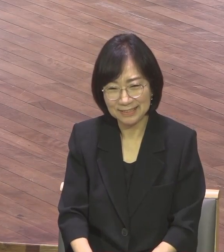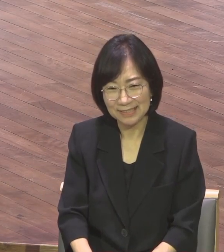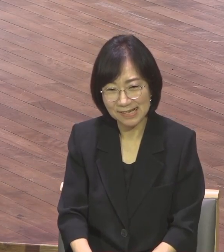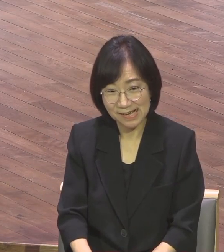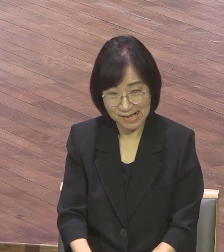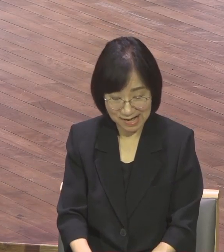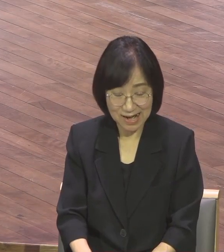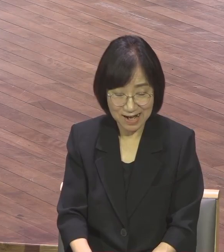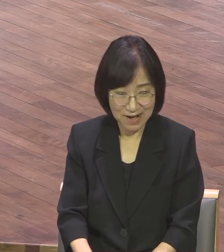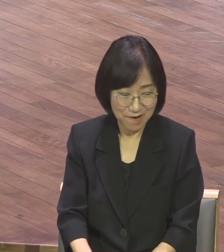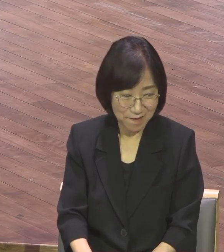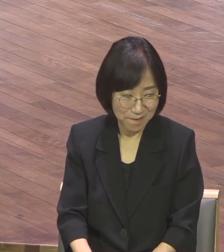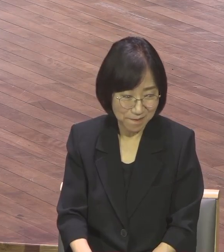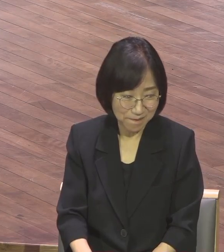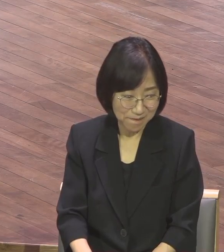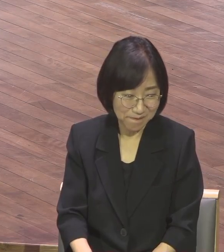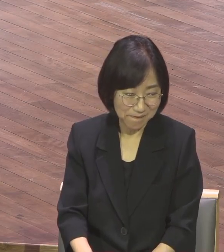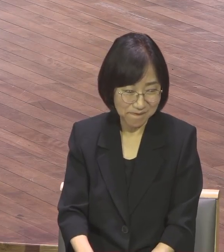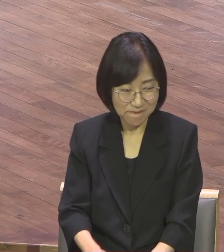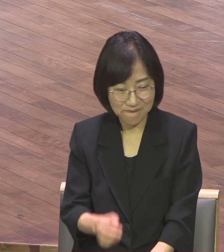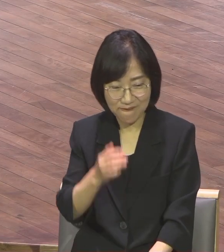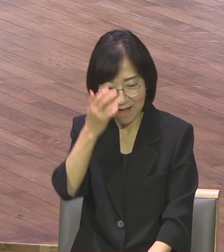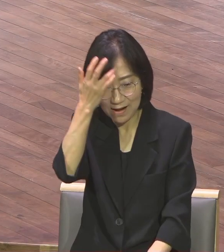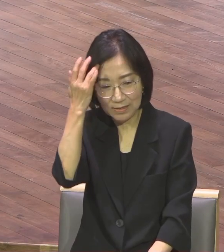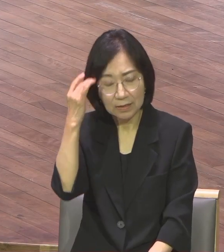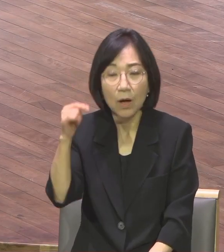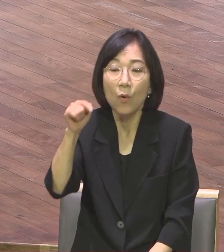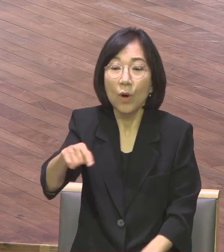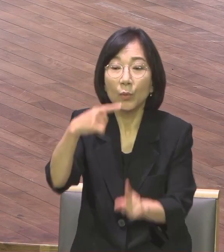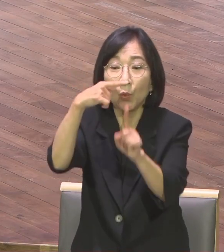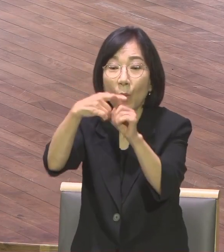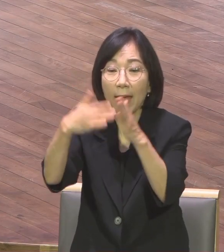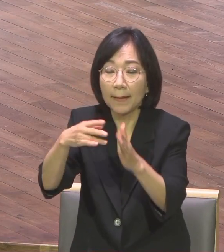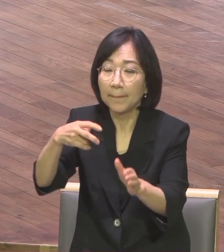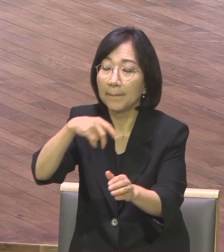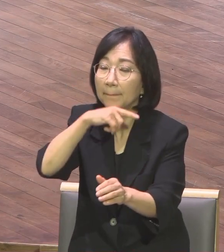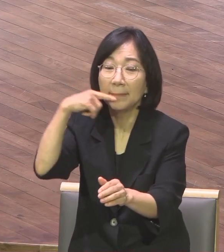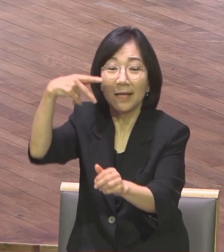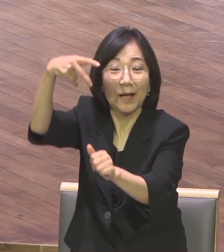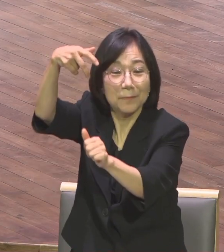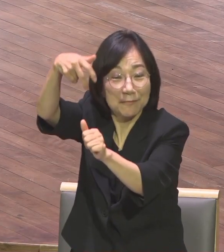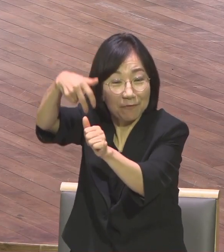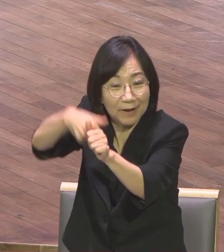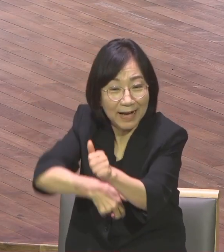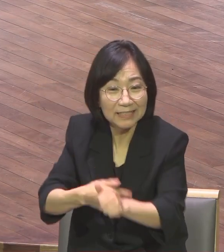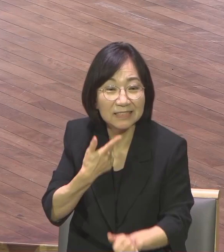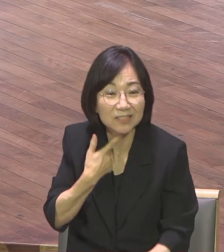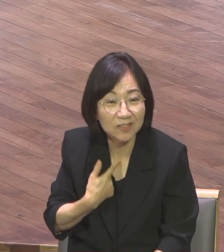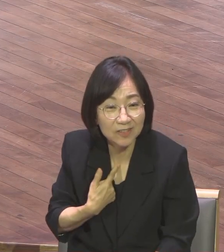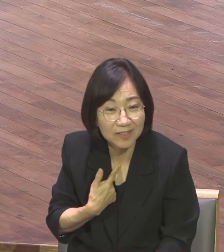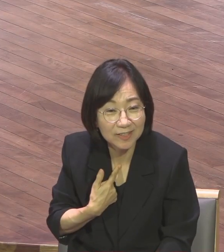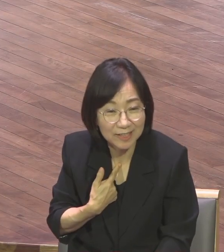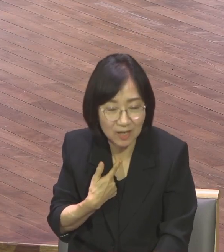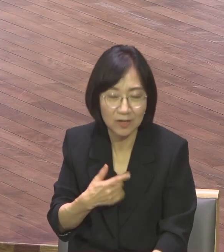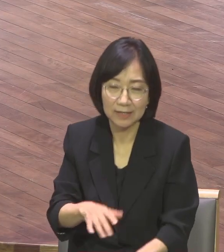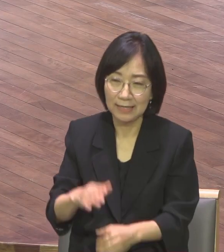이 건축하면서 계속 하나님이 누구도 원치 않는 것을 테스트한 거예요. 다 테스트.